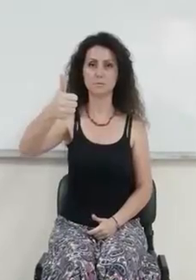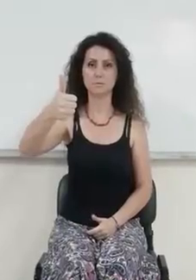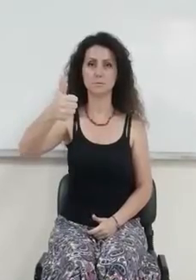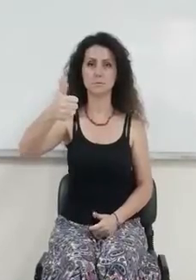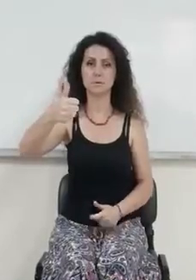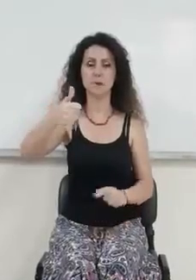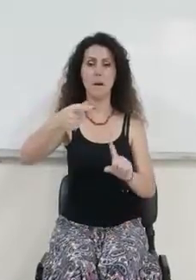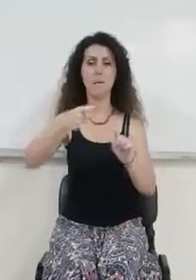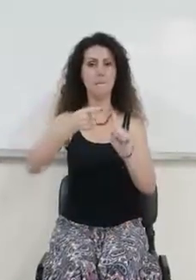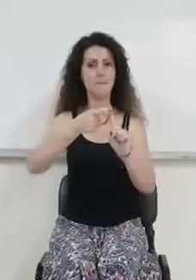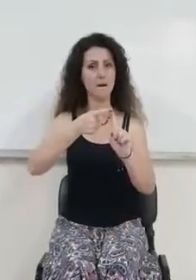Başbakan,